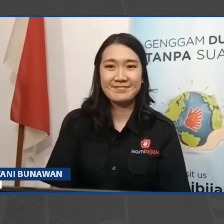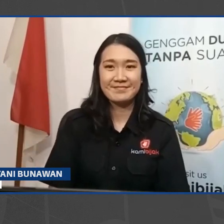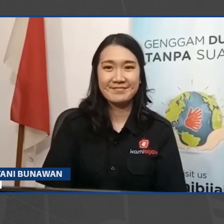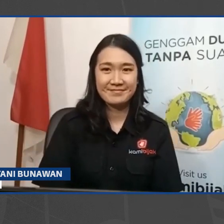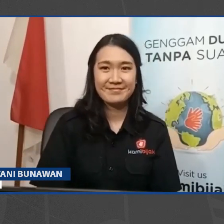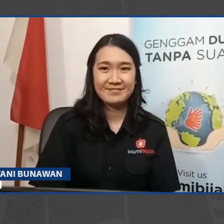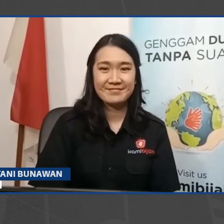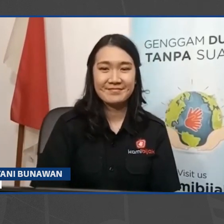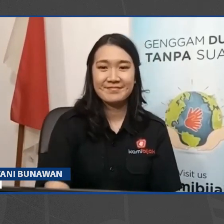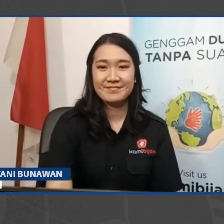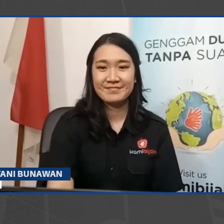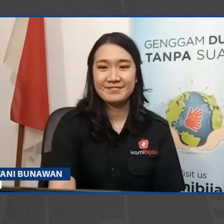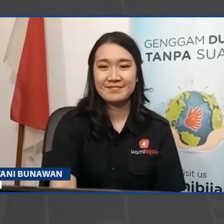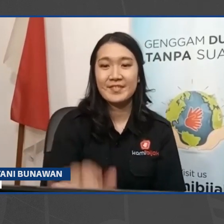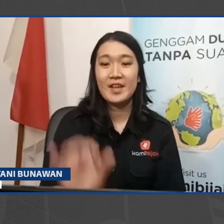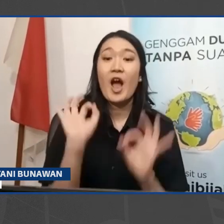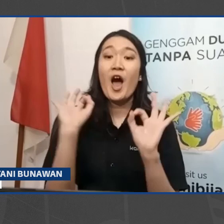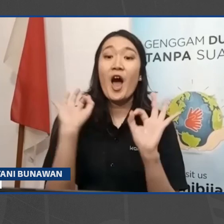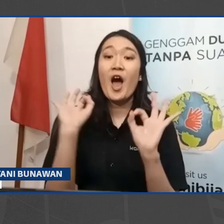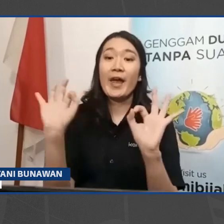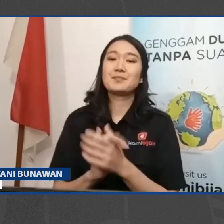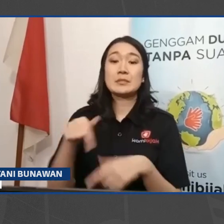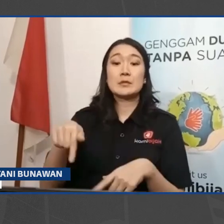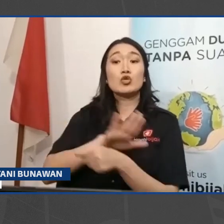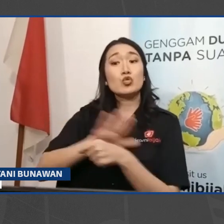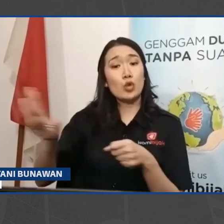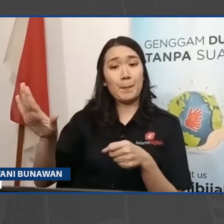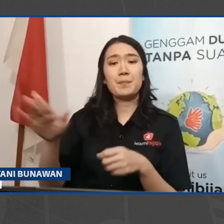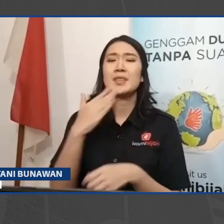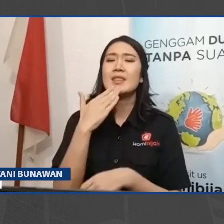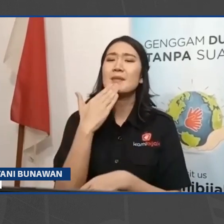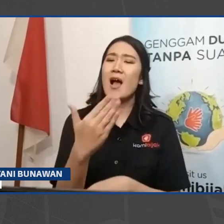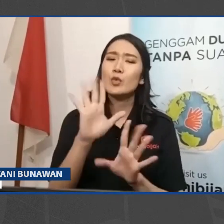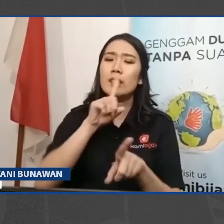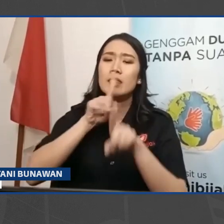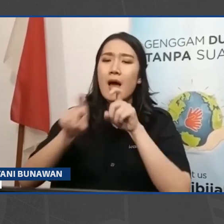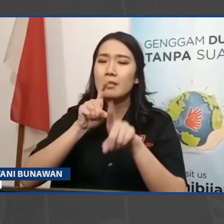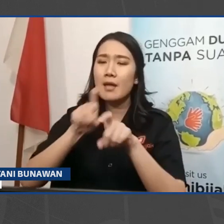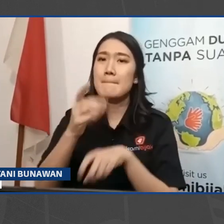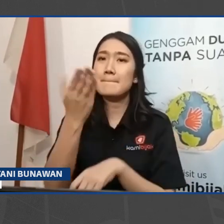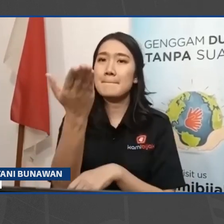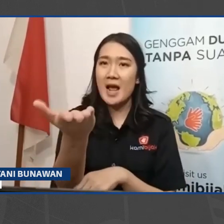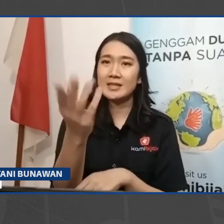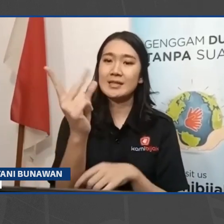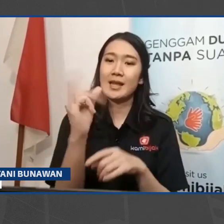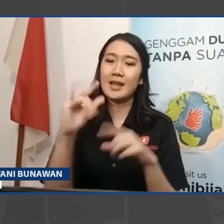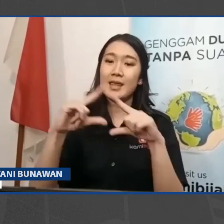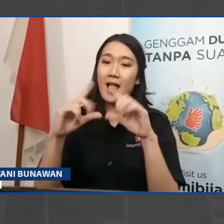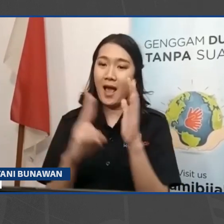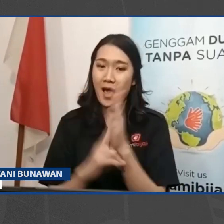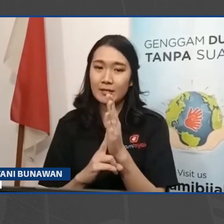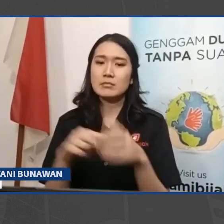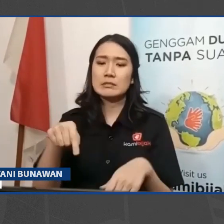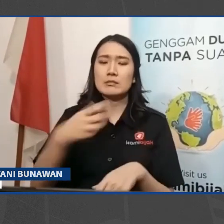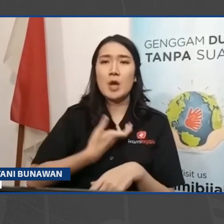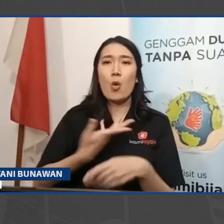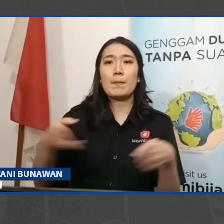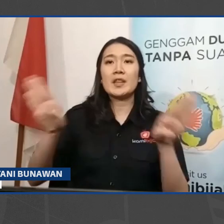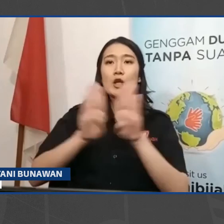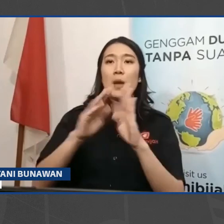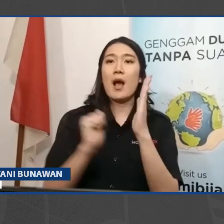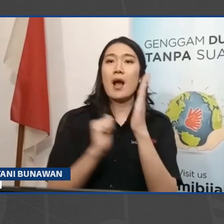punya pertanyaan, boleh langsung bisa tanya ke Instagram kami bijak gitu.